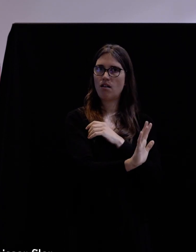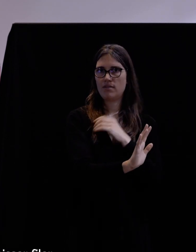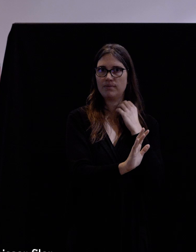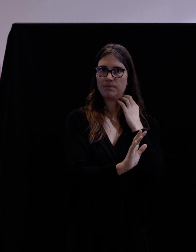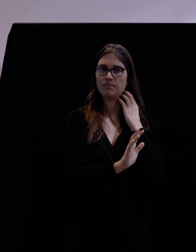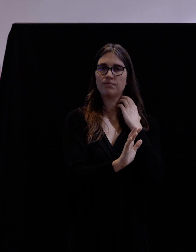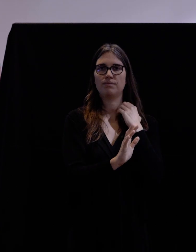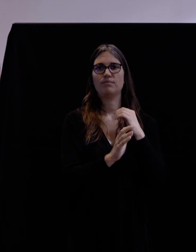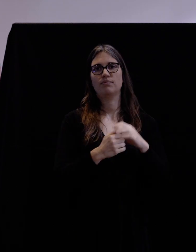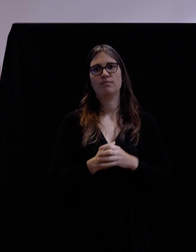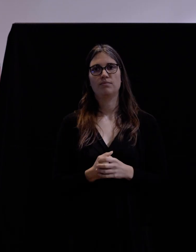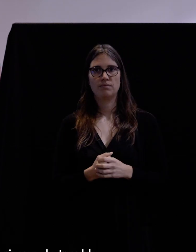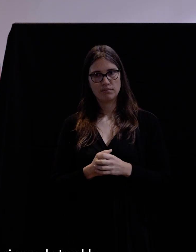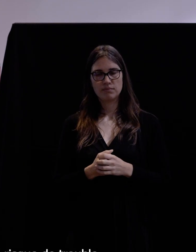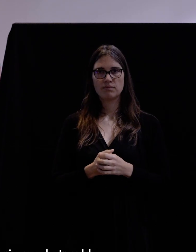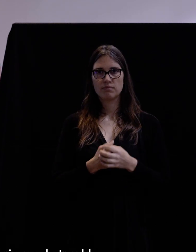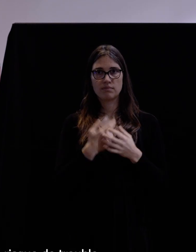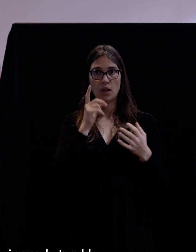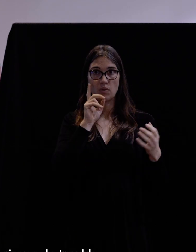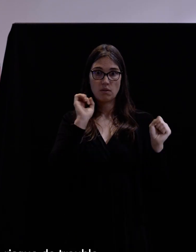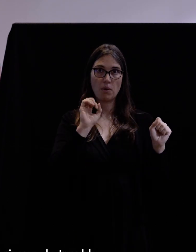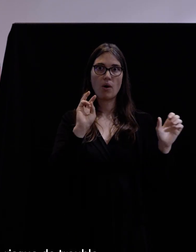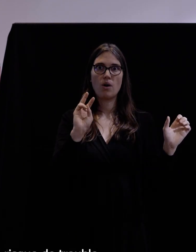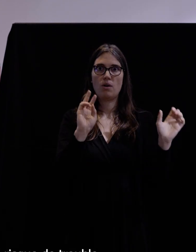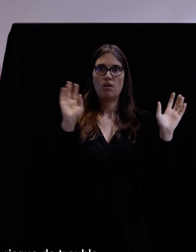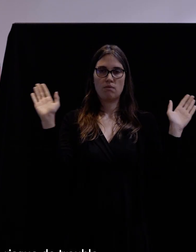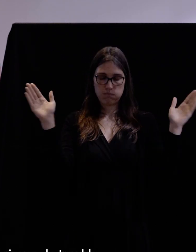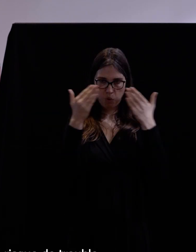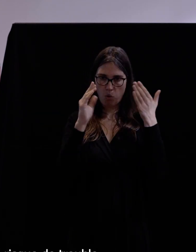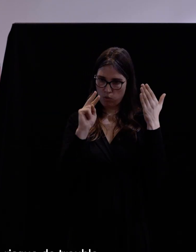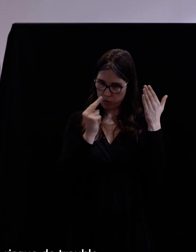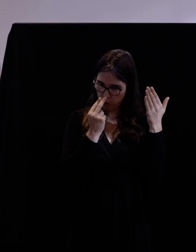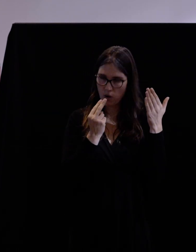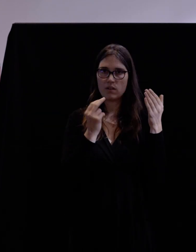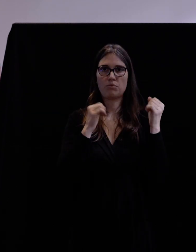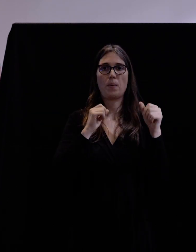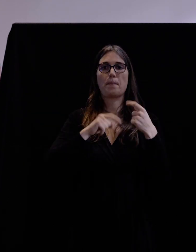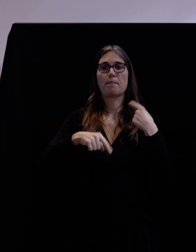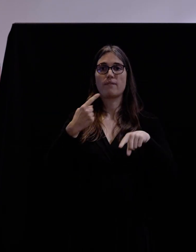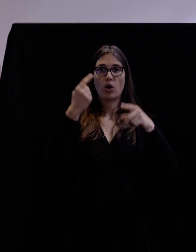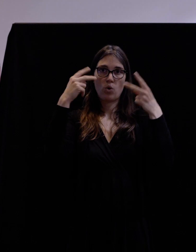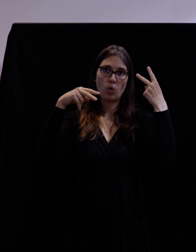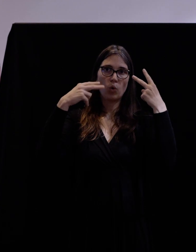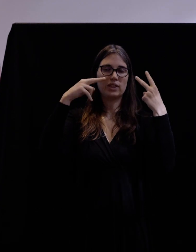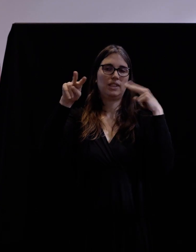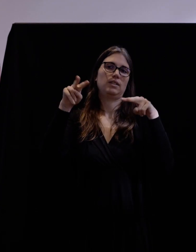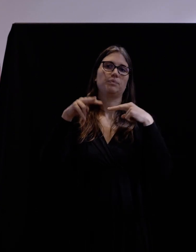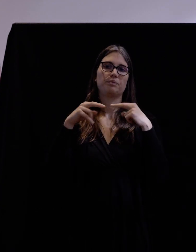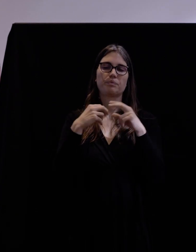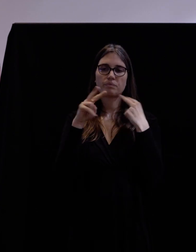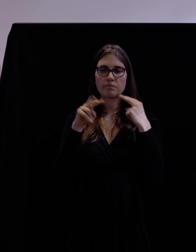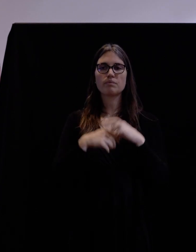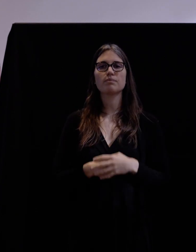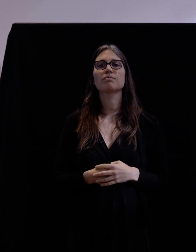terrain vers un autocentrage et un risque de trouble du spectre de l'autisme. Pareil pour l'enfance,